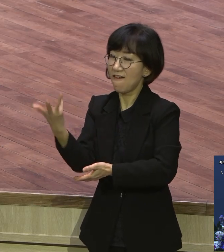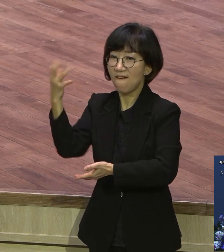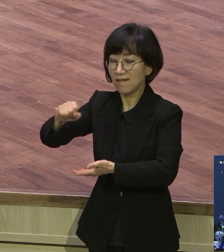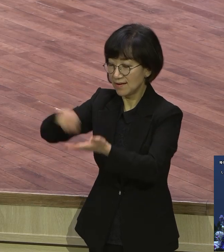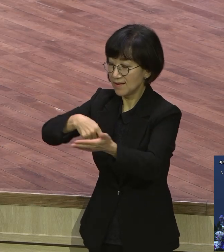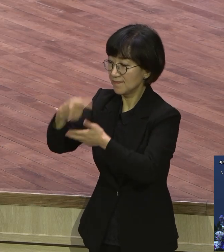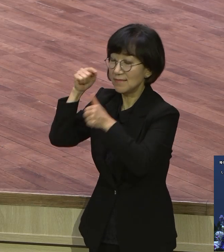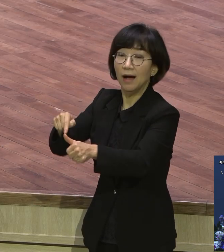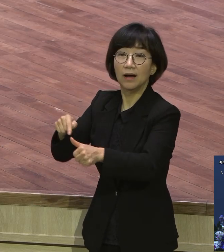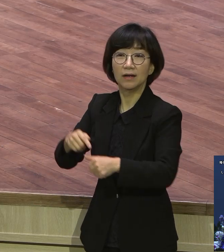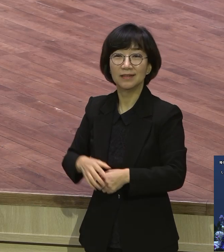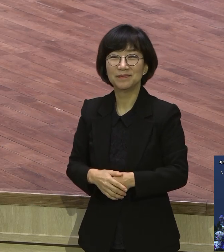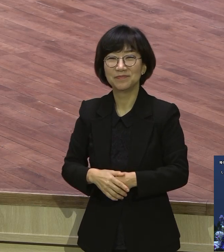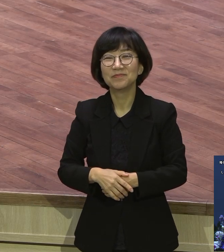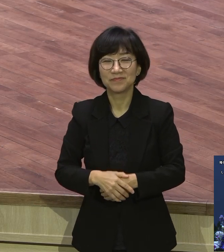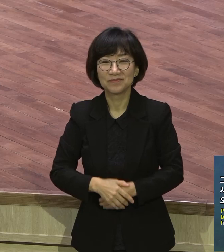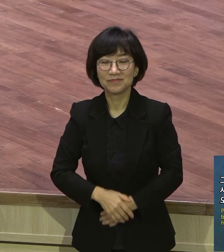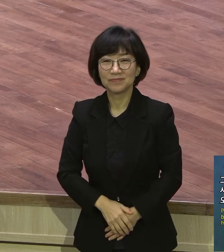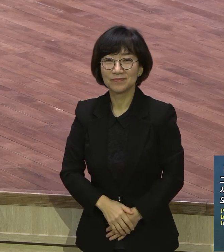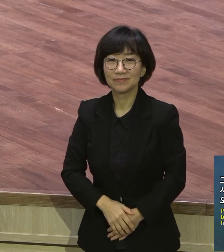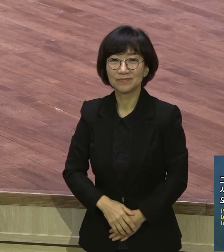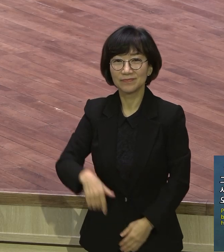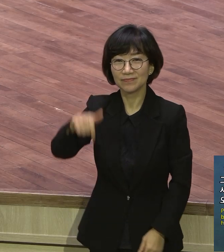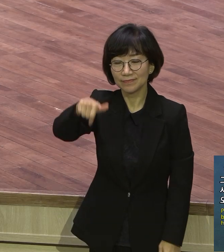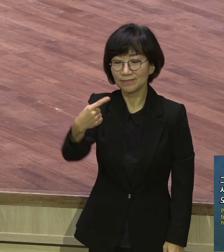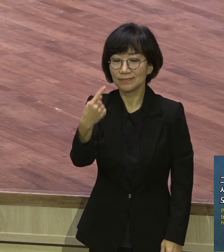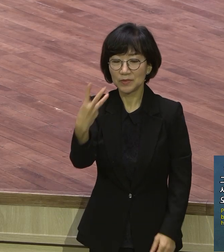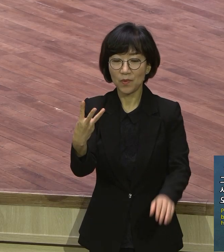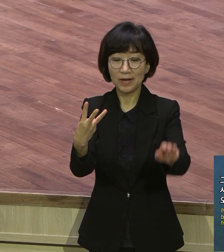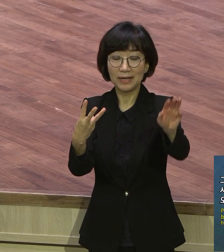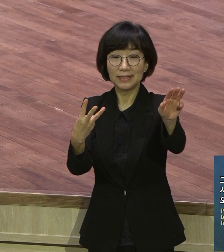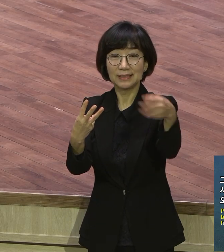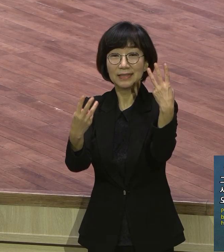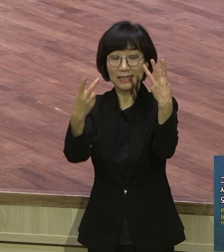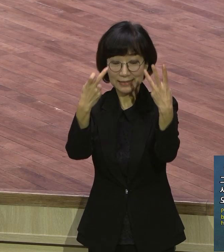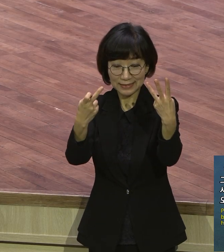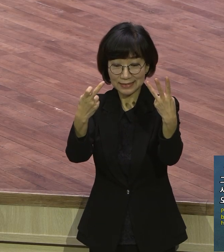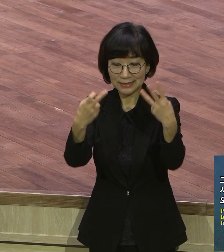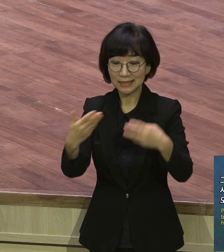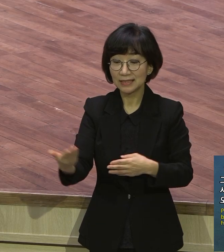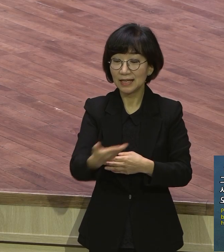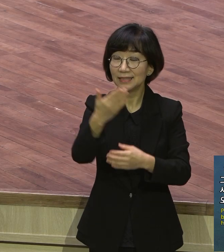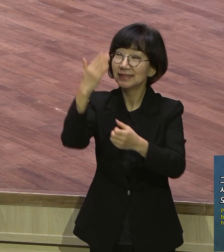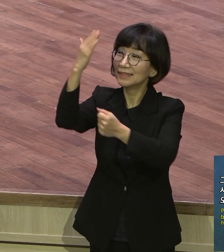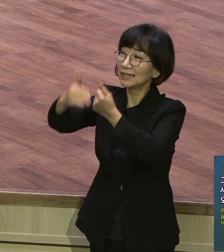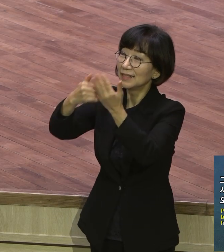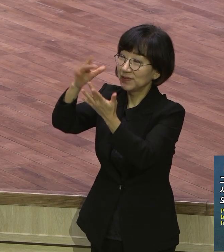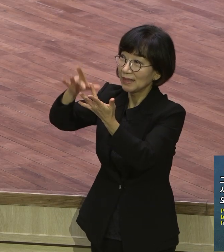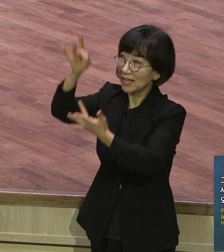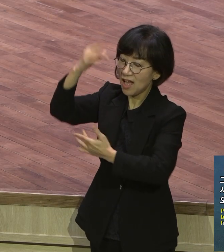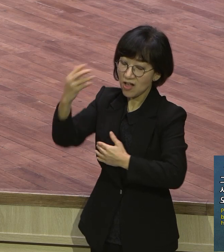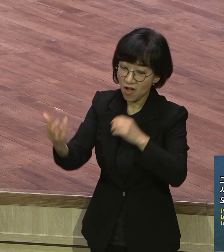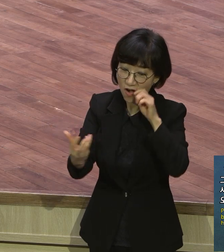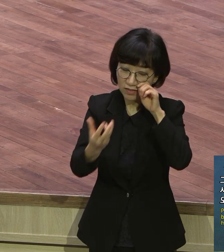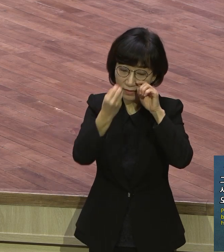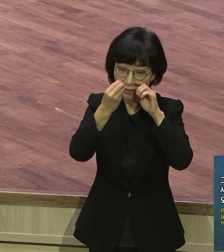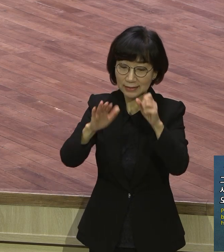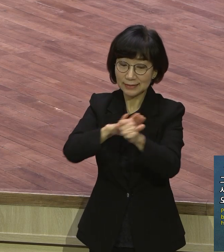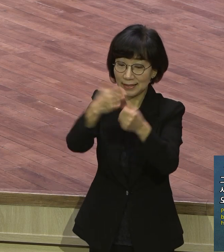골로시아 3장 12제로 보면 그러므로 너희는 하나님이 택하사 거룩하고